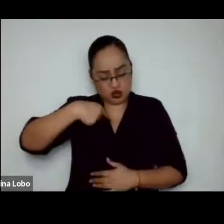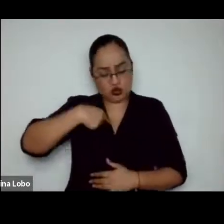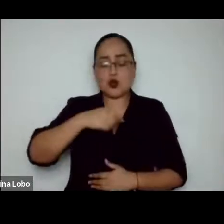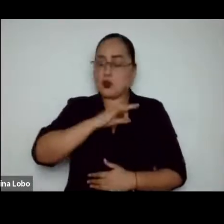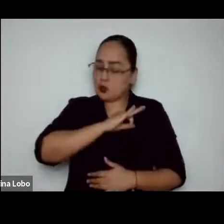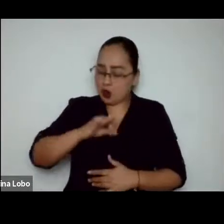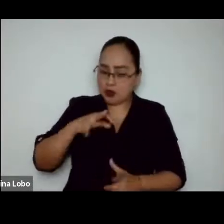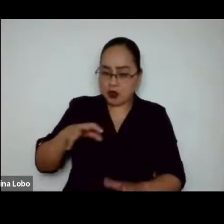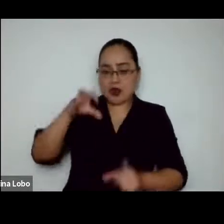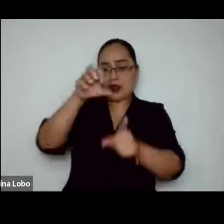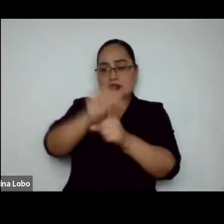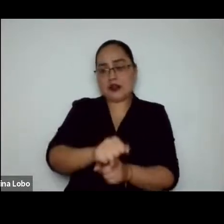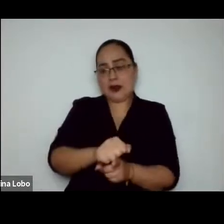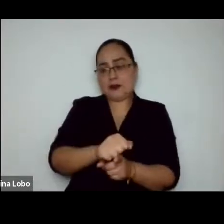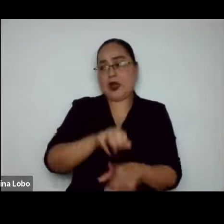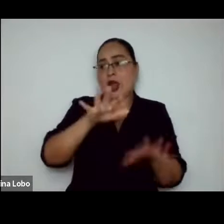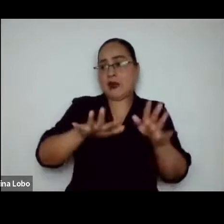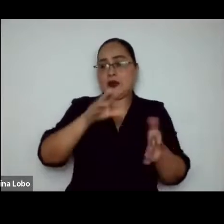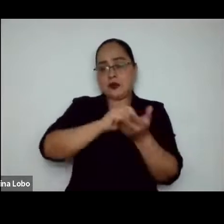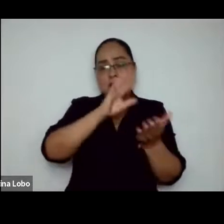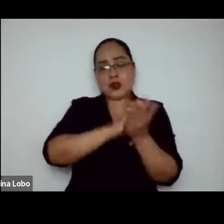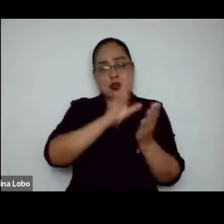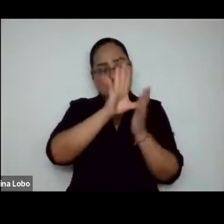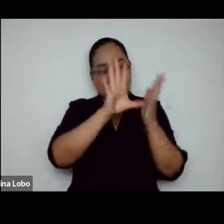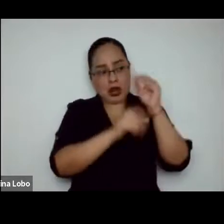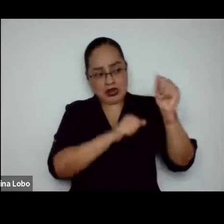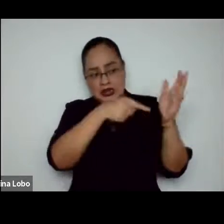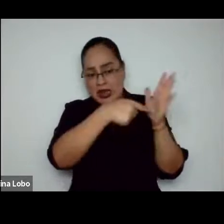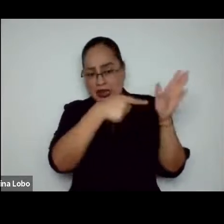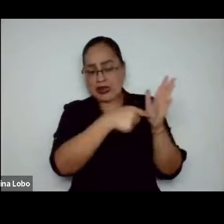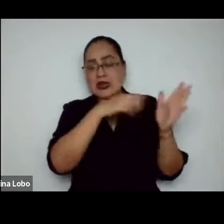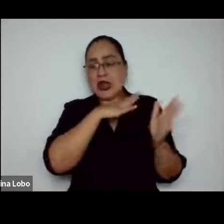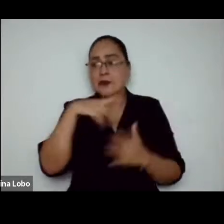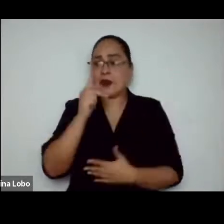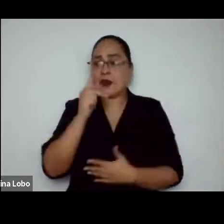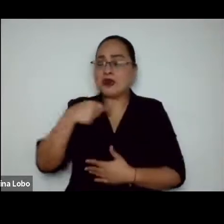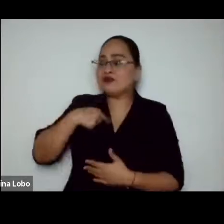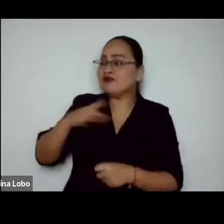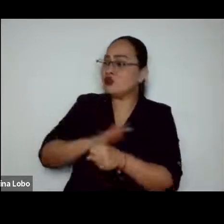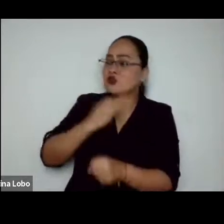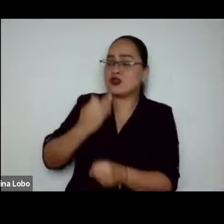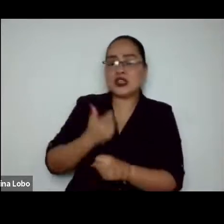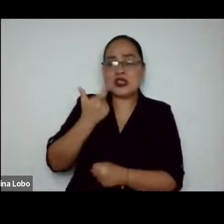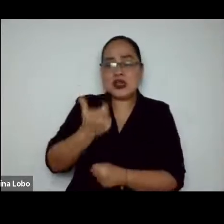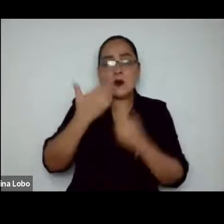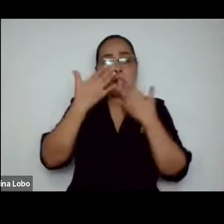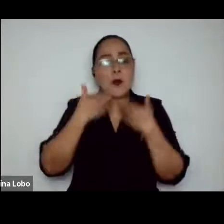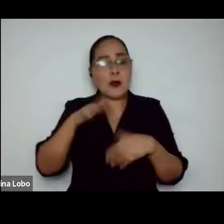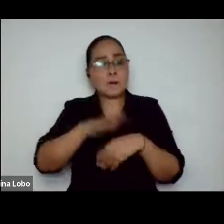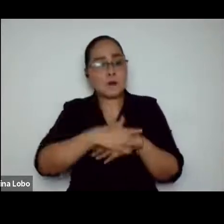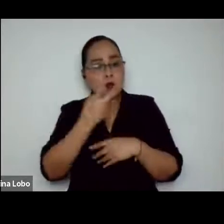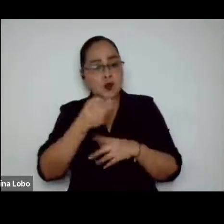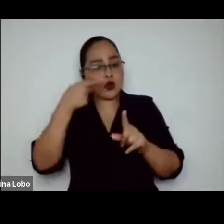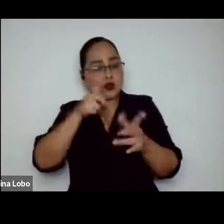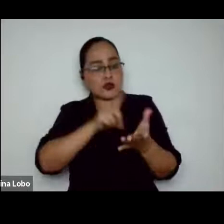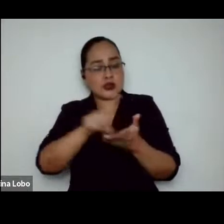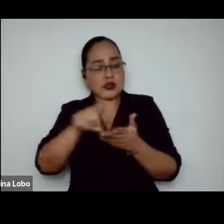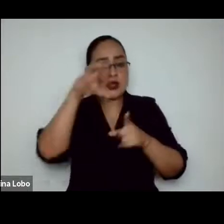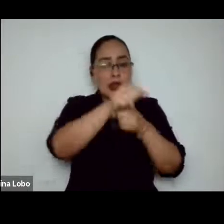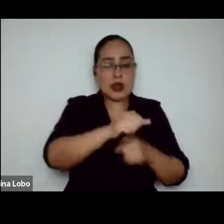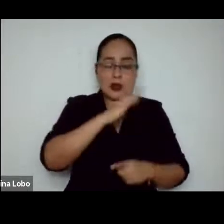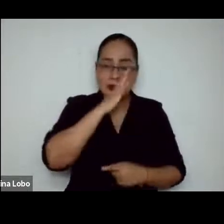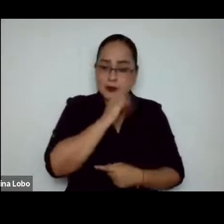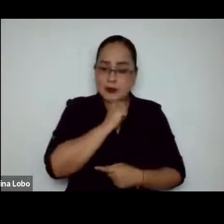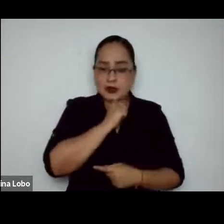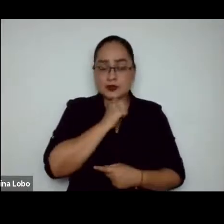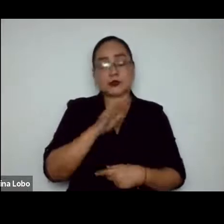pero que no podemos ejercer por la falta de recursos necesarios para llevar a cabo esas libertades. Y por eso la necesidad, digamos, desde esta concepción, los